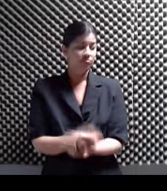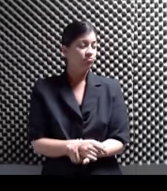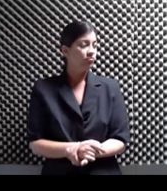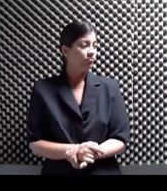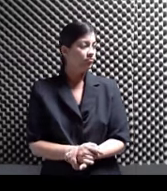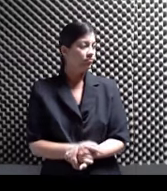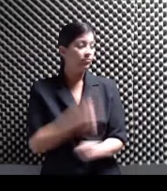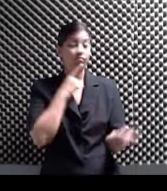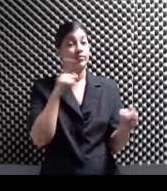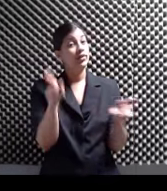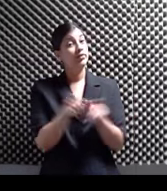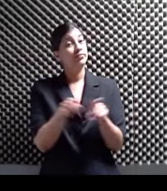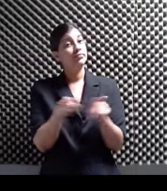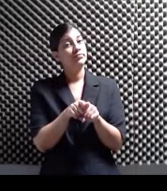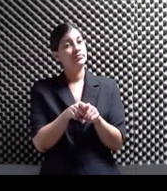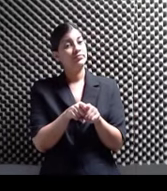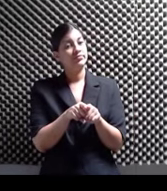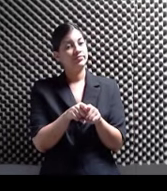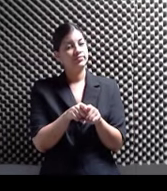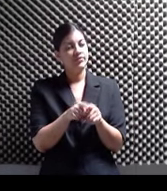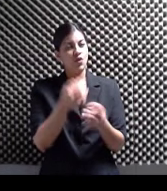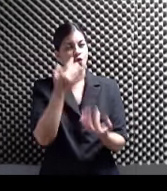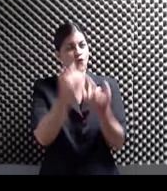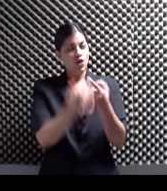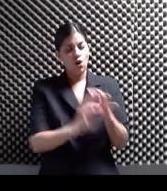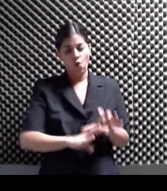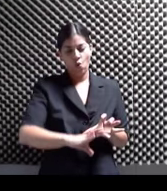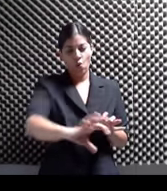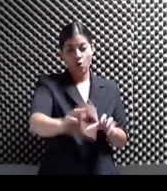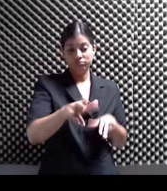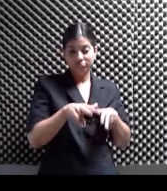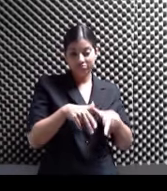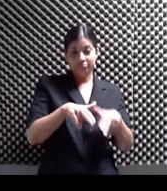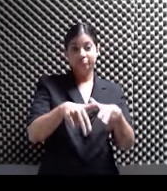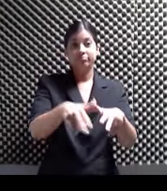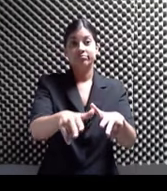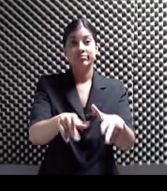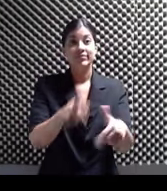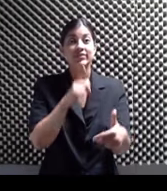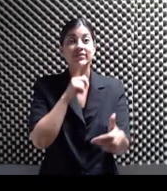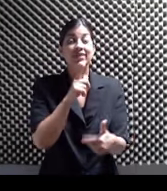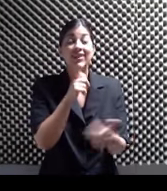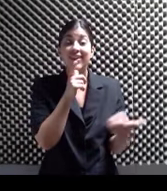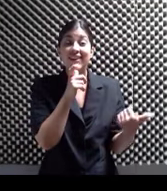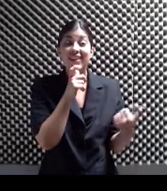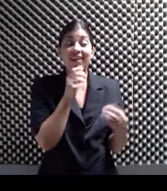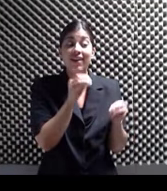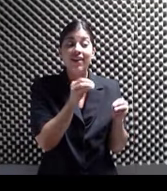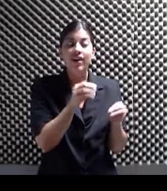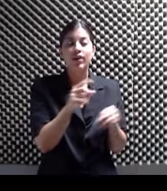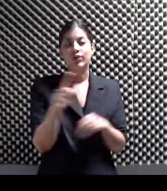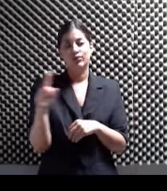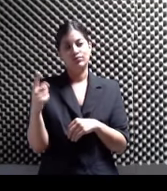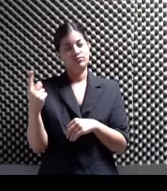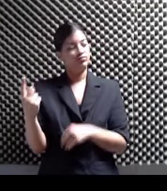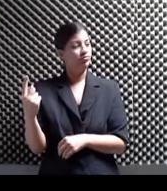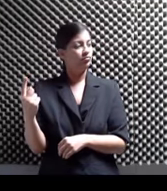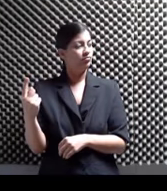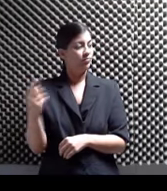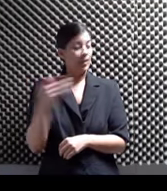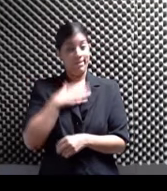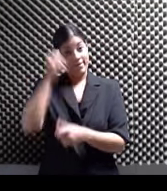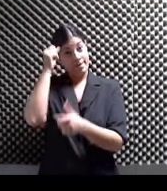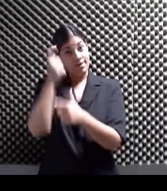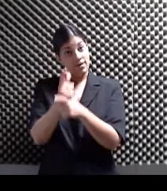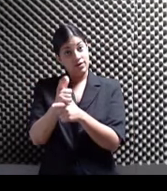También tenemos en ocasiones caminatas sobre fuego, que esa la facilita un aliado, es mi